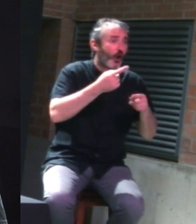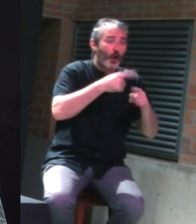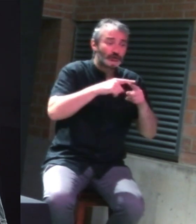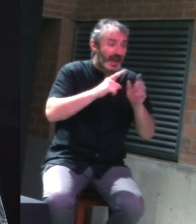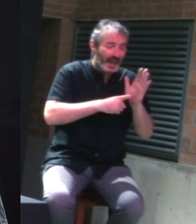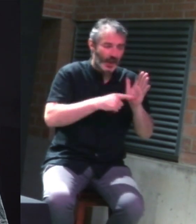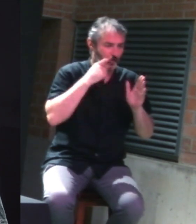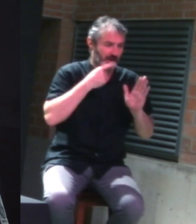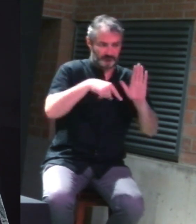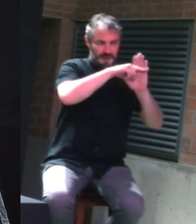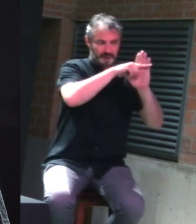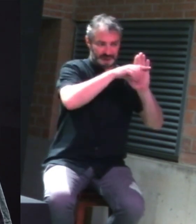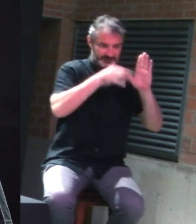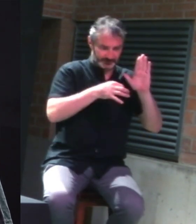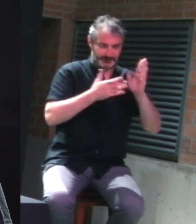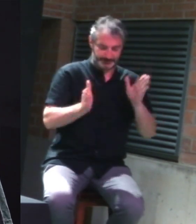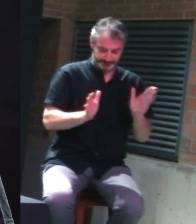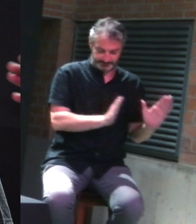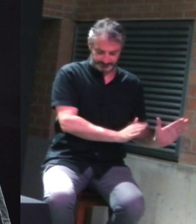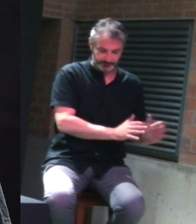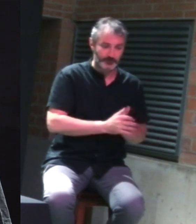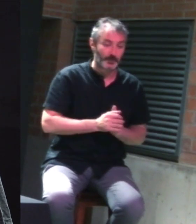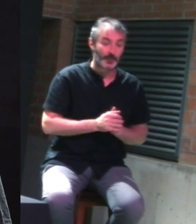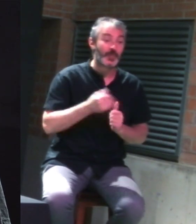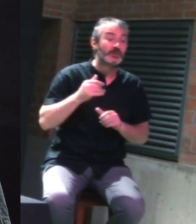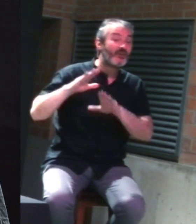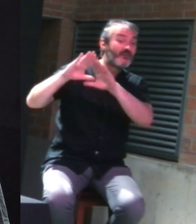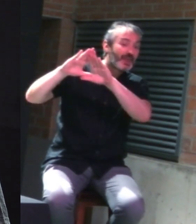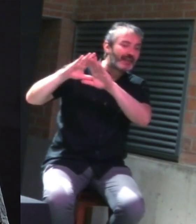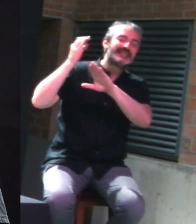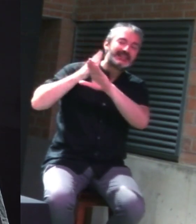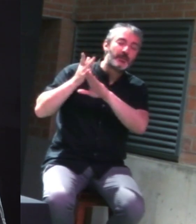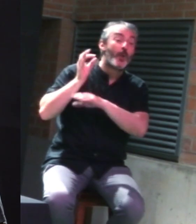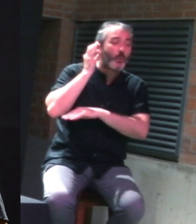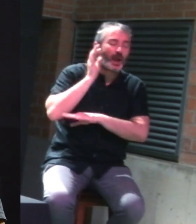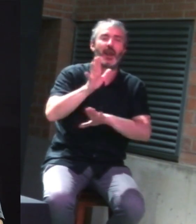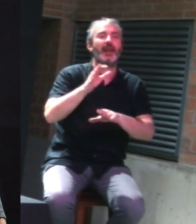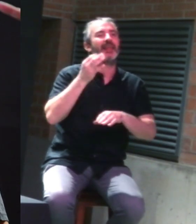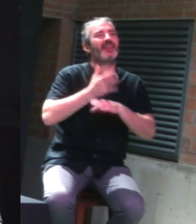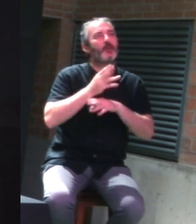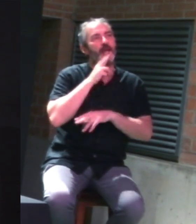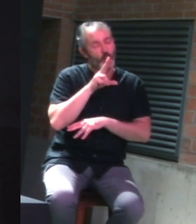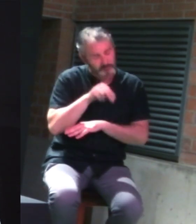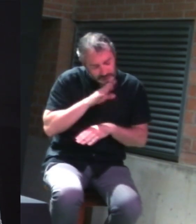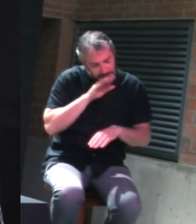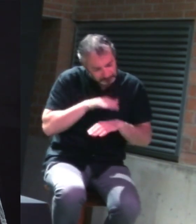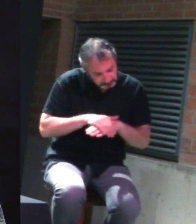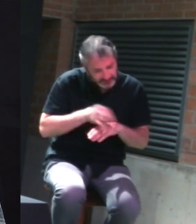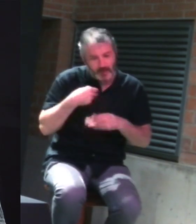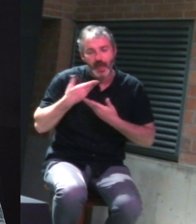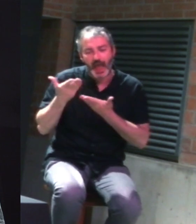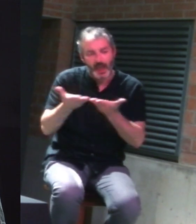etc. La feminidad quedaba definida por la ternura, la abnegación, la dedicación a